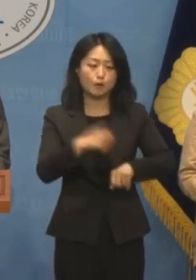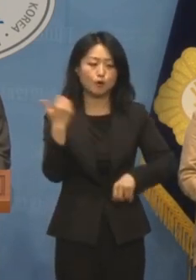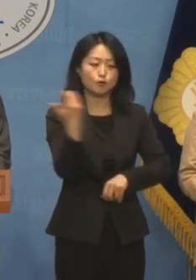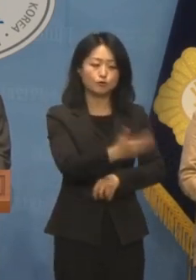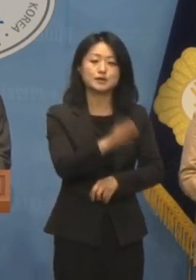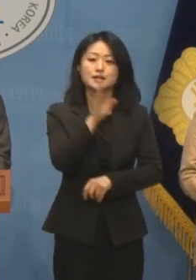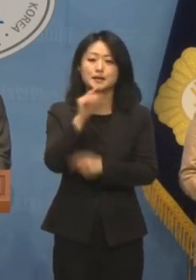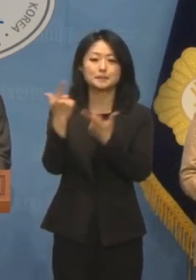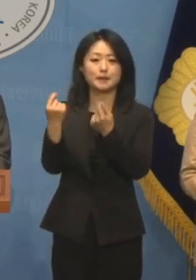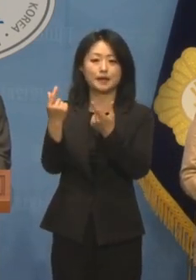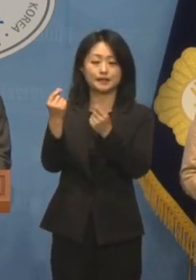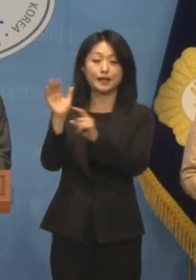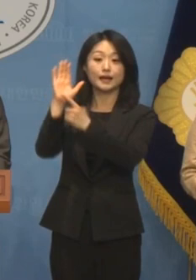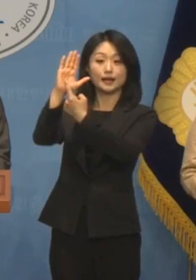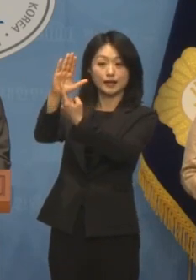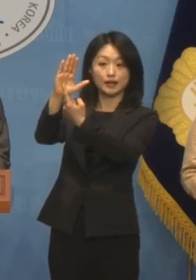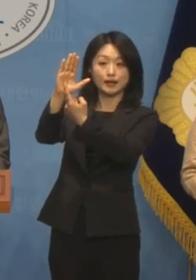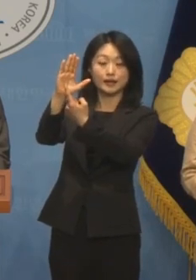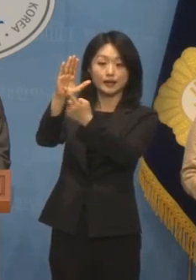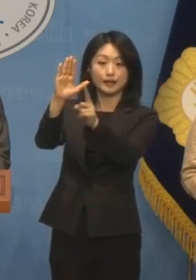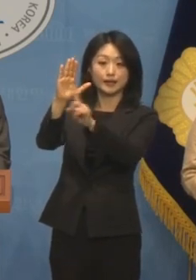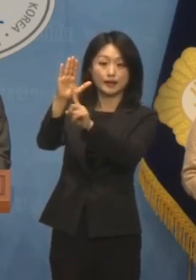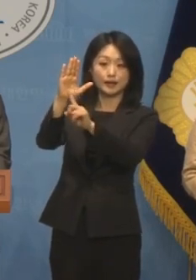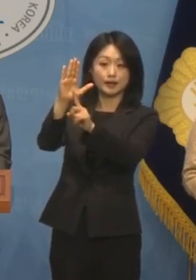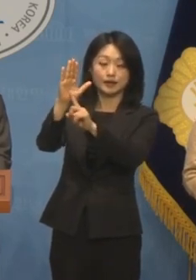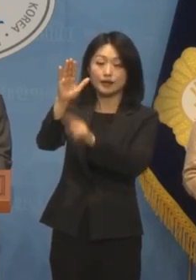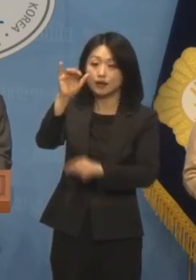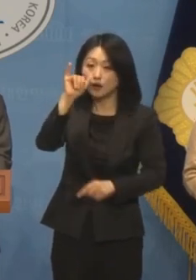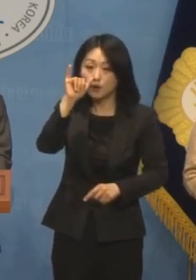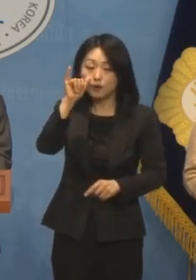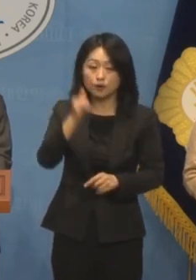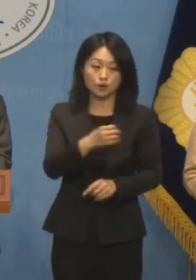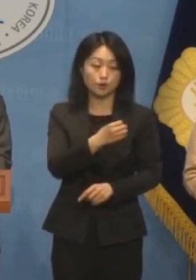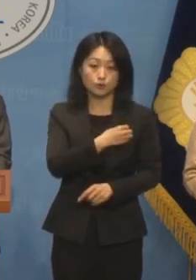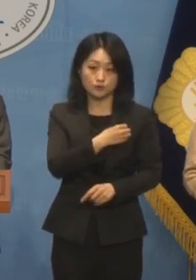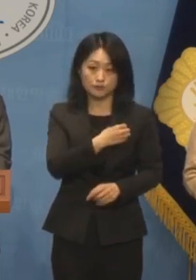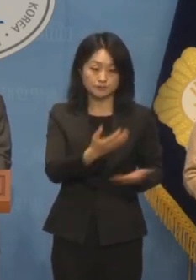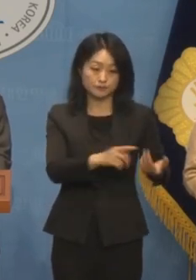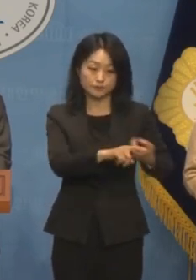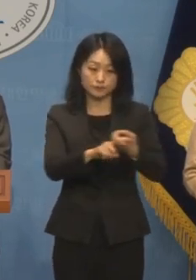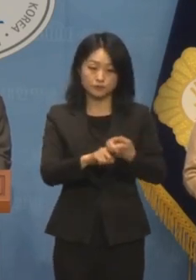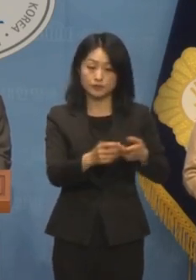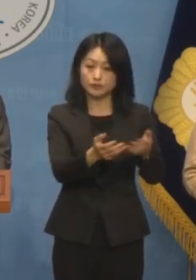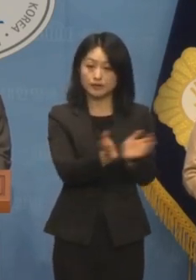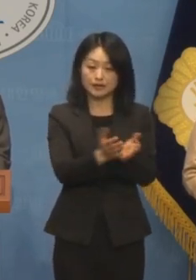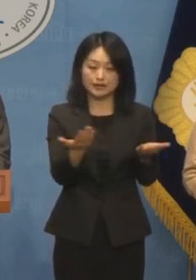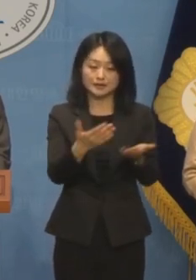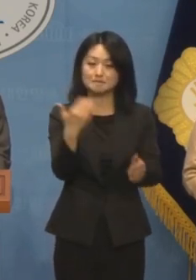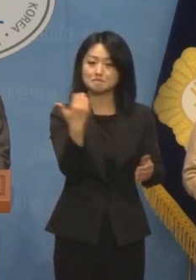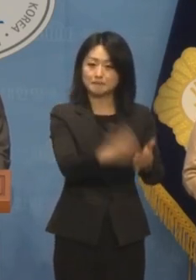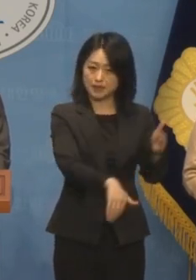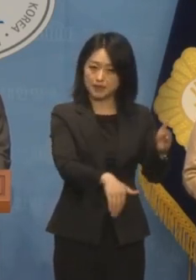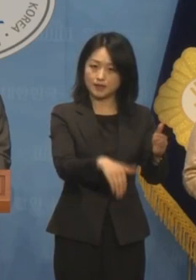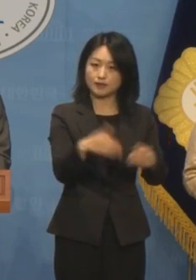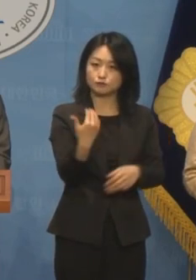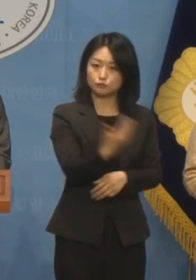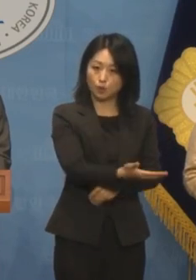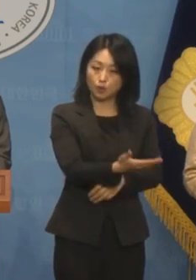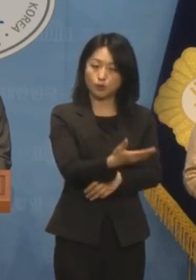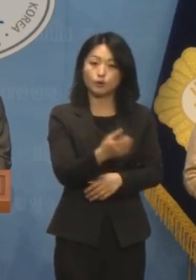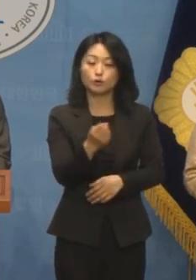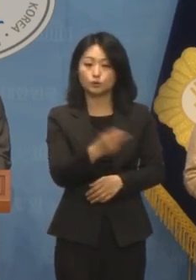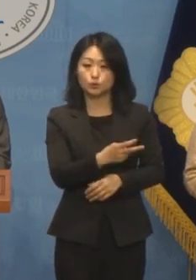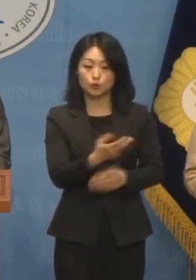정당한 것처럼 보이도록 게시물을 올리고 있으며 조합원인 활동가들을 주요 업무에서 배제하고